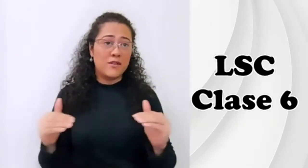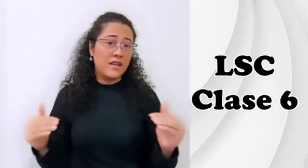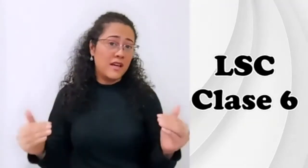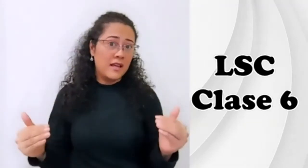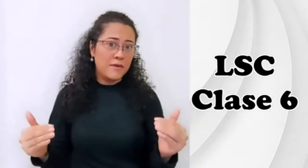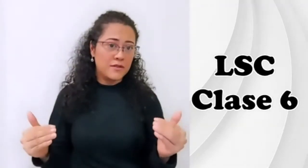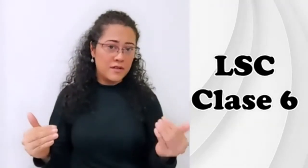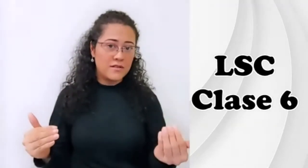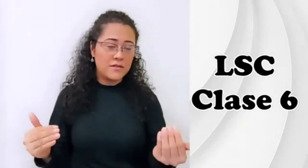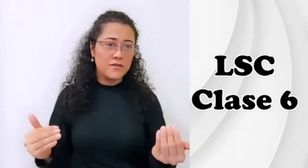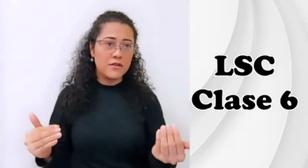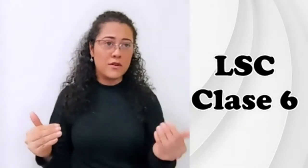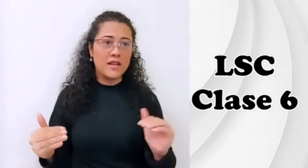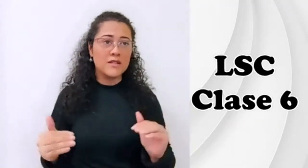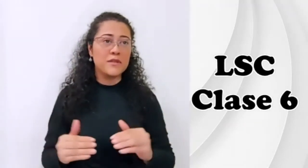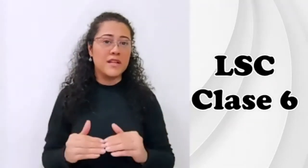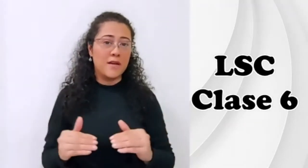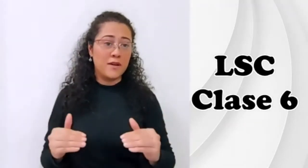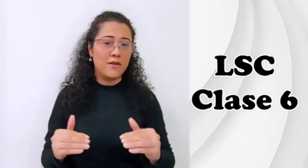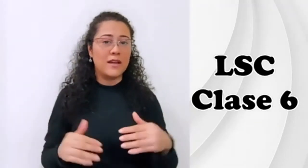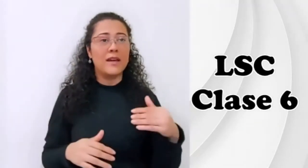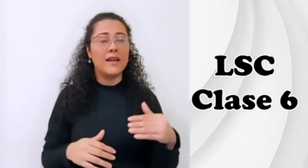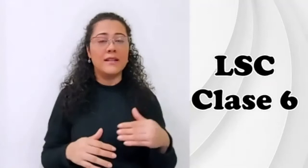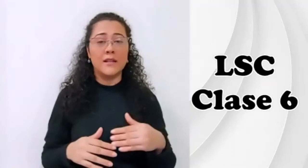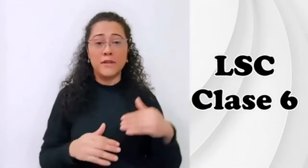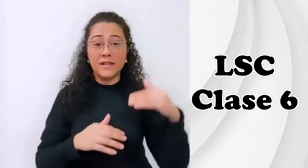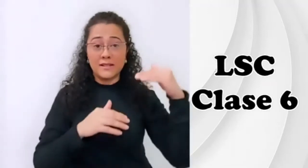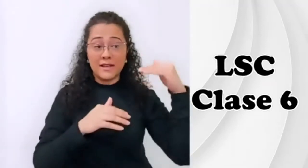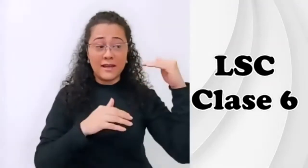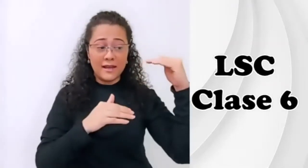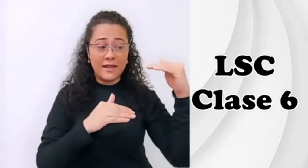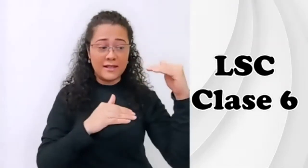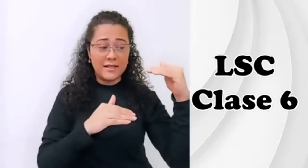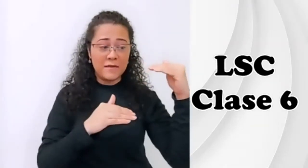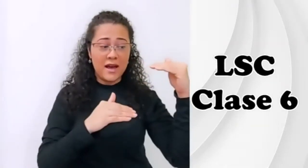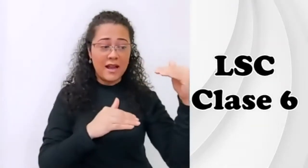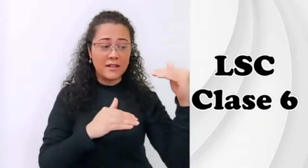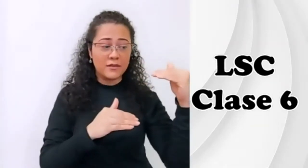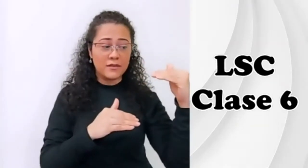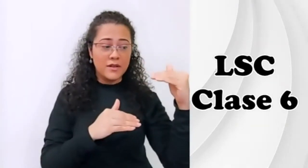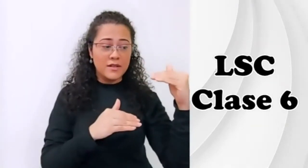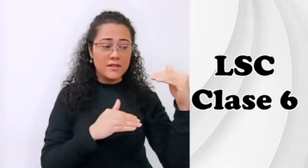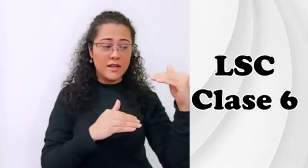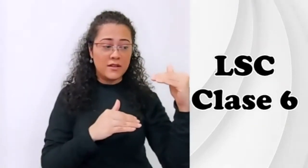mayoría de personas son sordas, pues sería mejor que el intérprete esté en la tarima alto, ¿cierto?